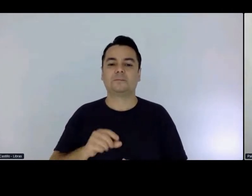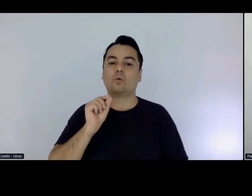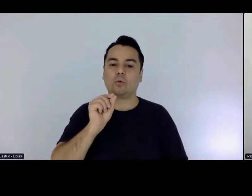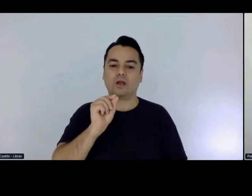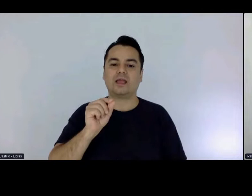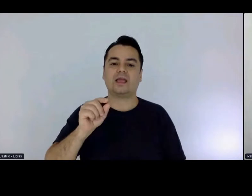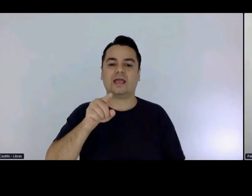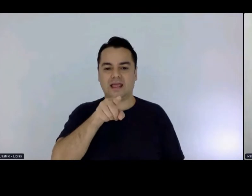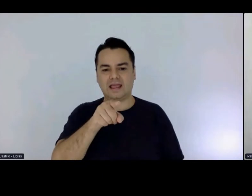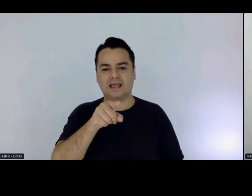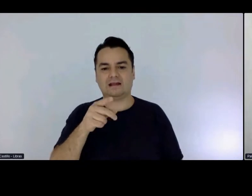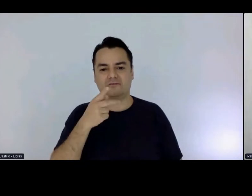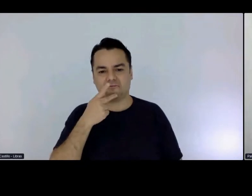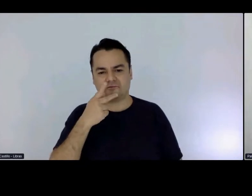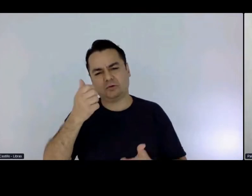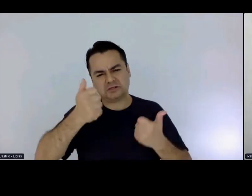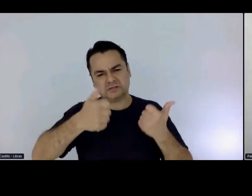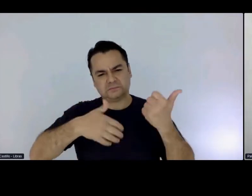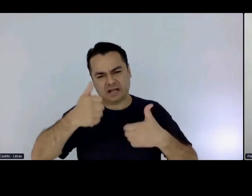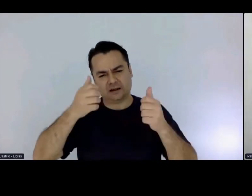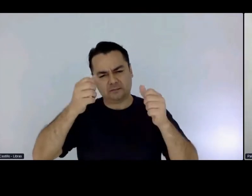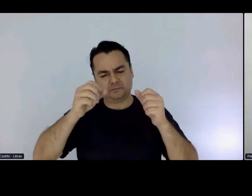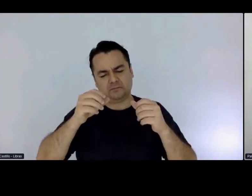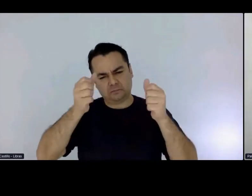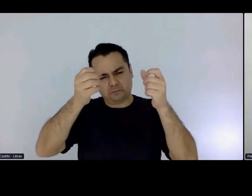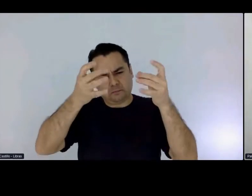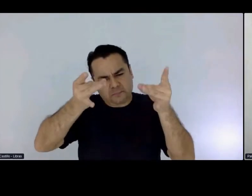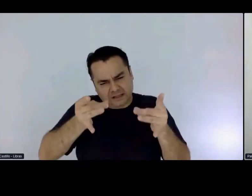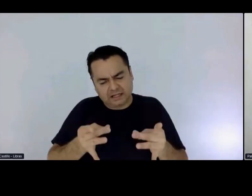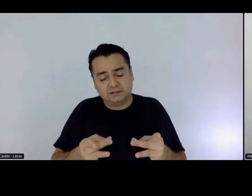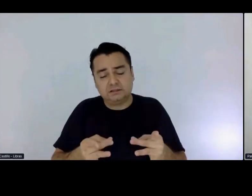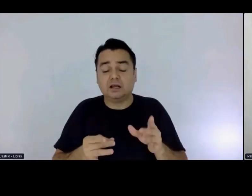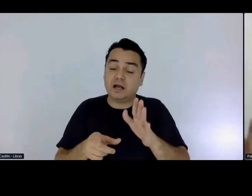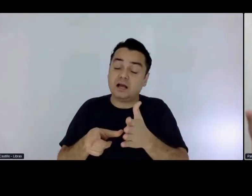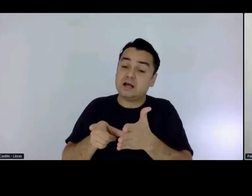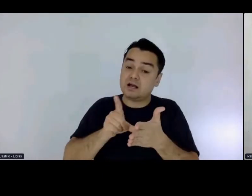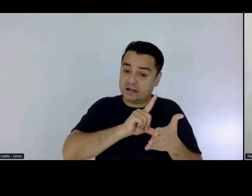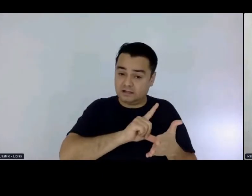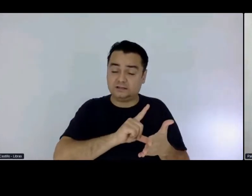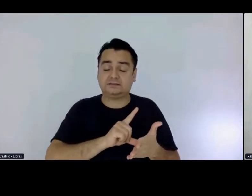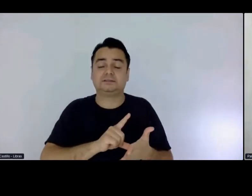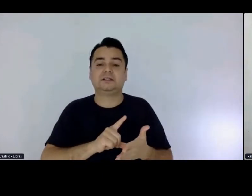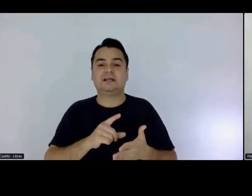venho aqui também comentar. Mas antes eu gostaria